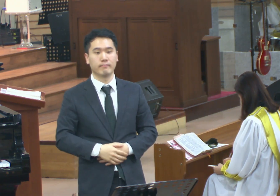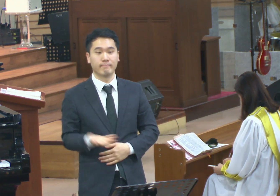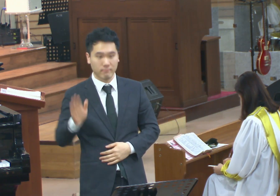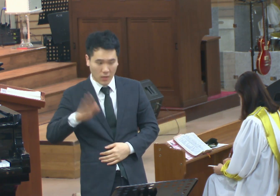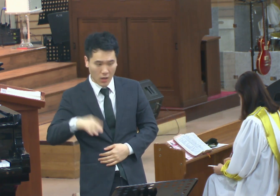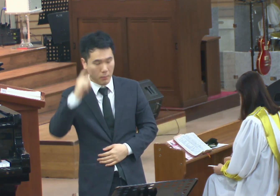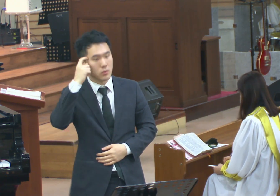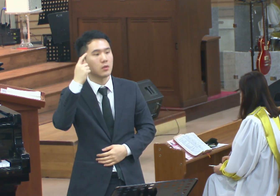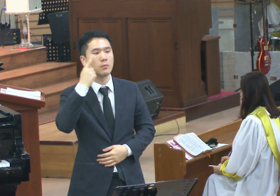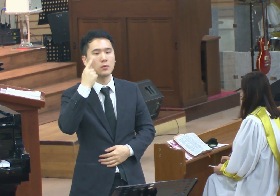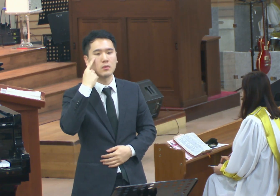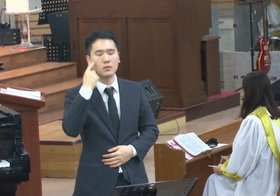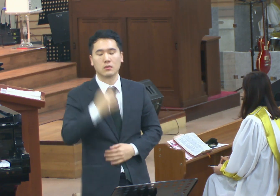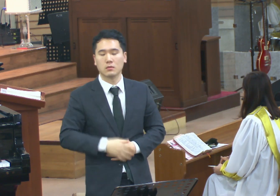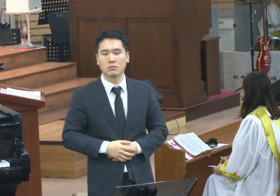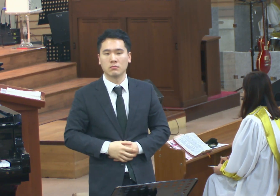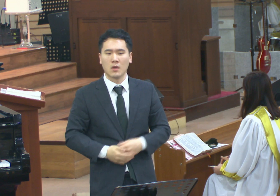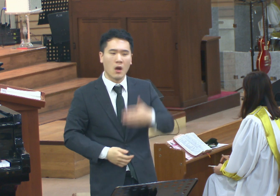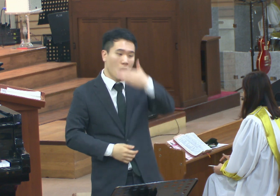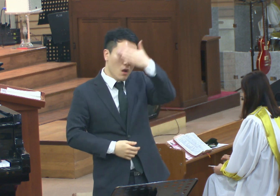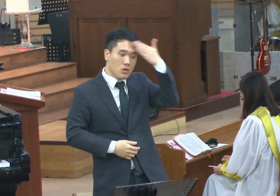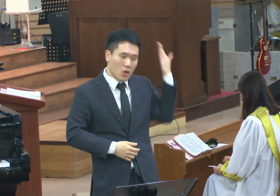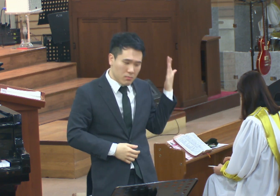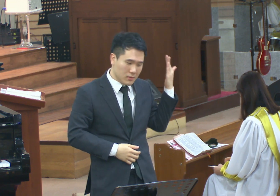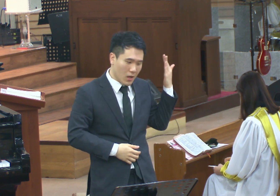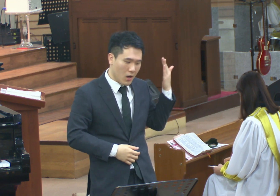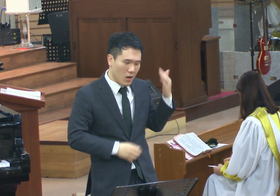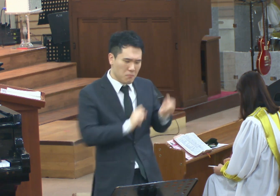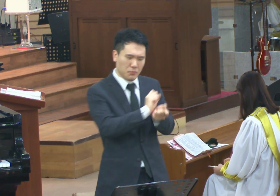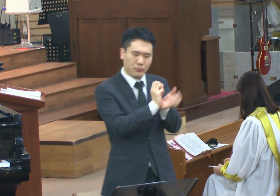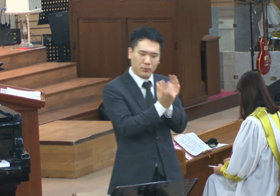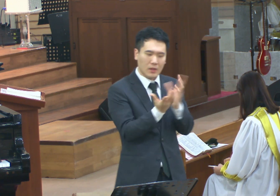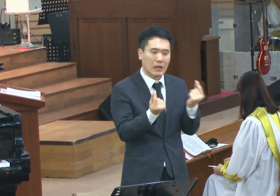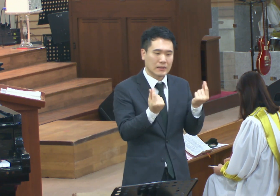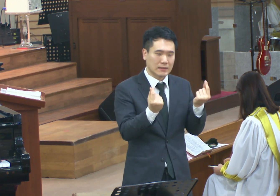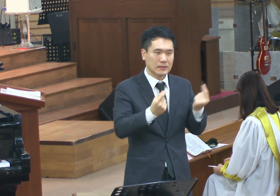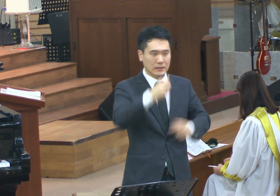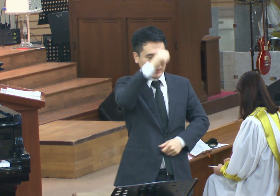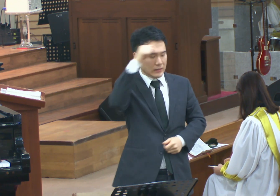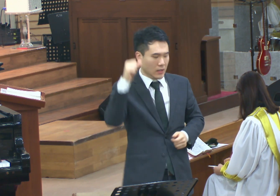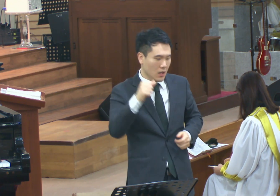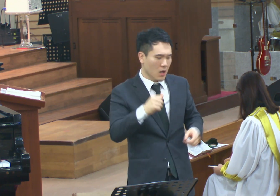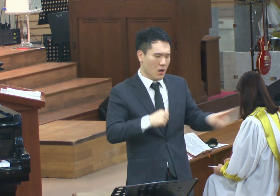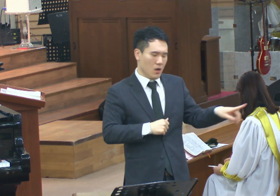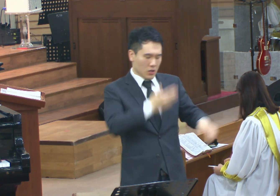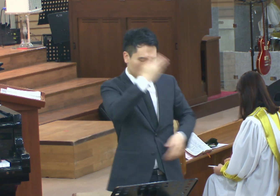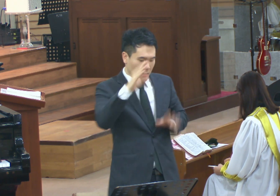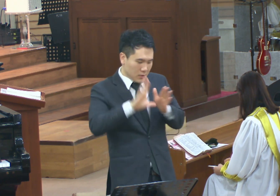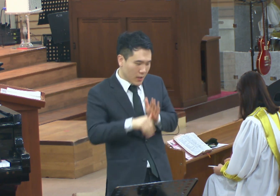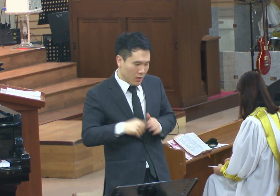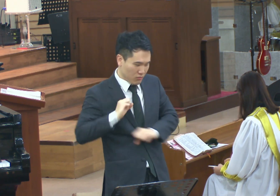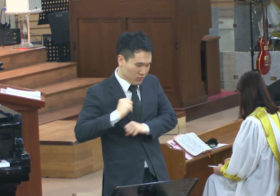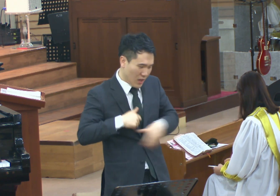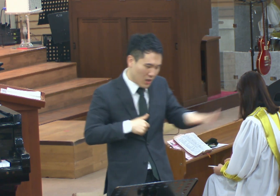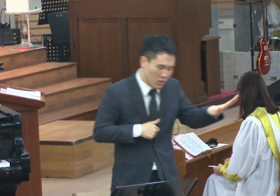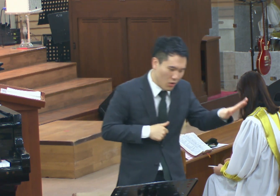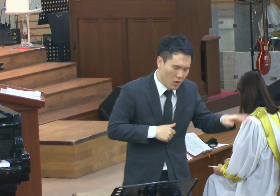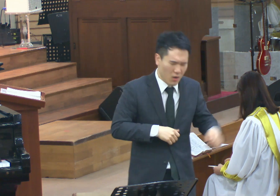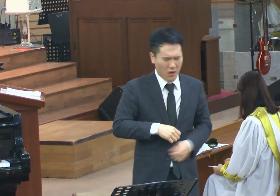보세요. 젊은 날 거기 가서 국방의 의무 수행한다고 30만 원 받으면 하루 얼마 받는 거예요?